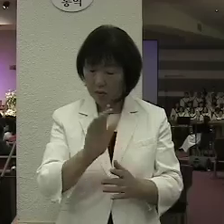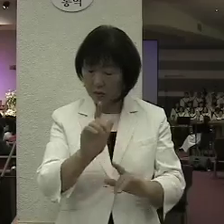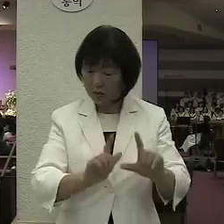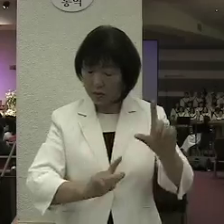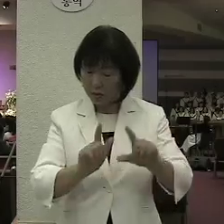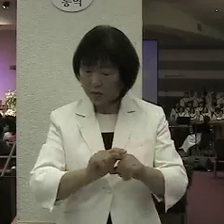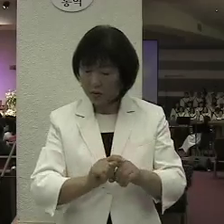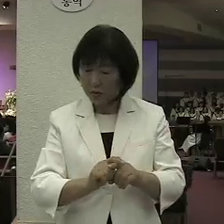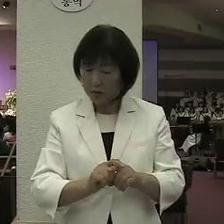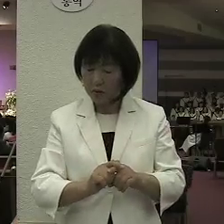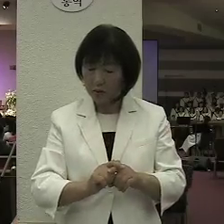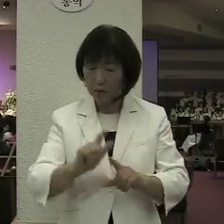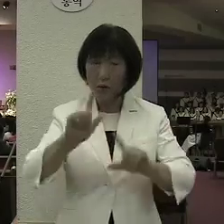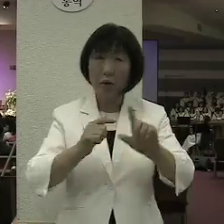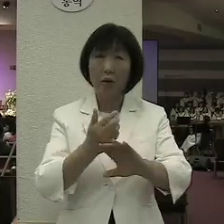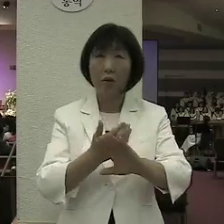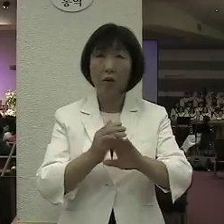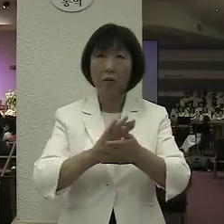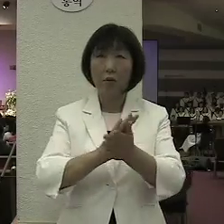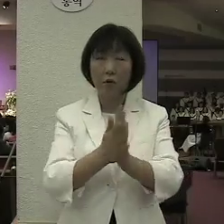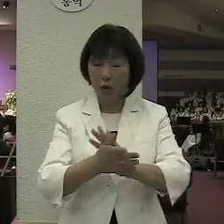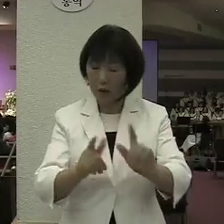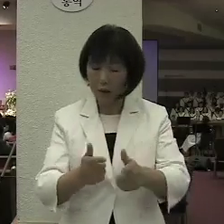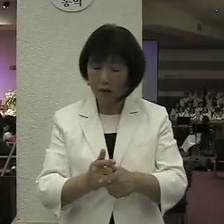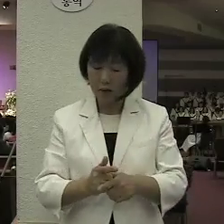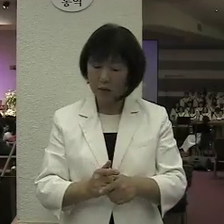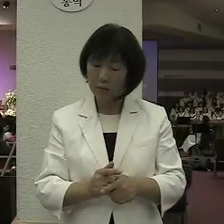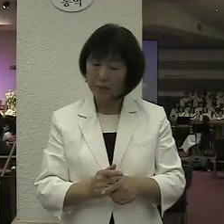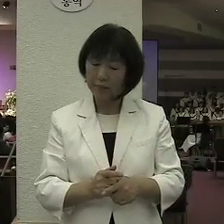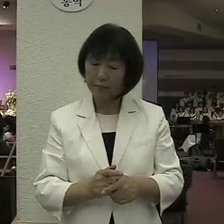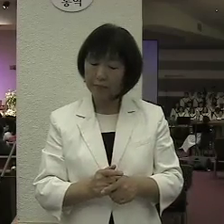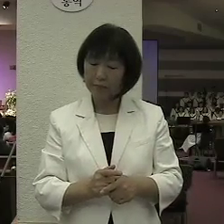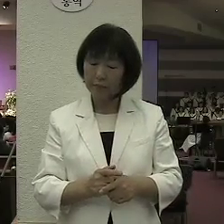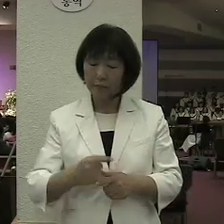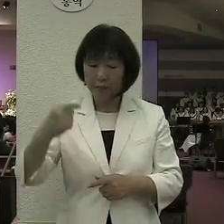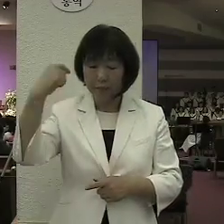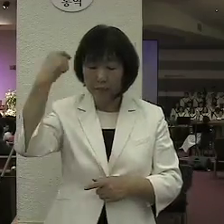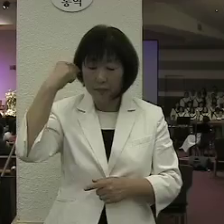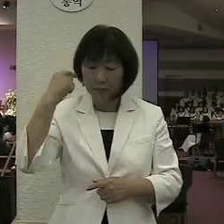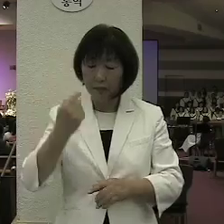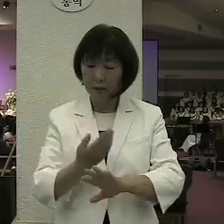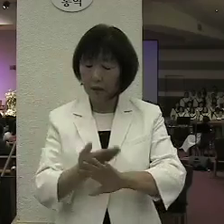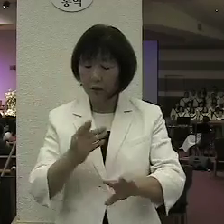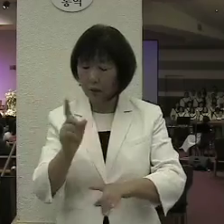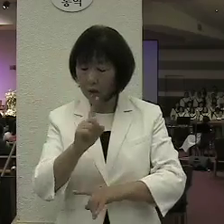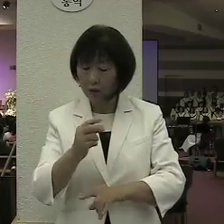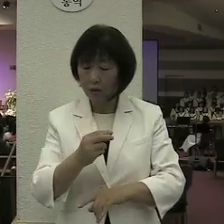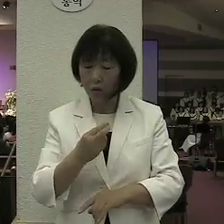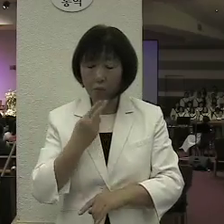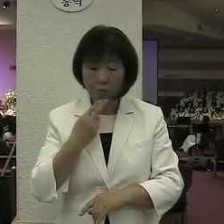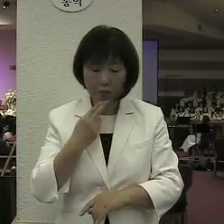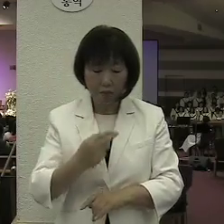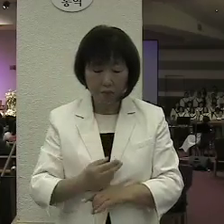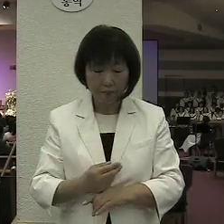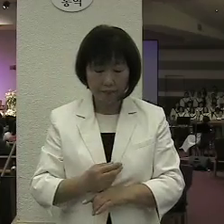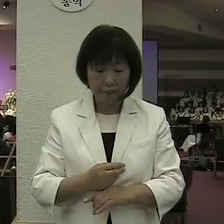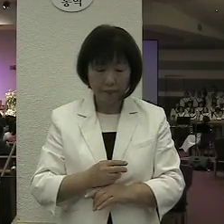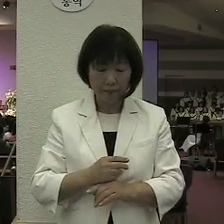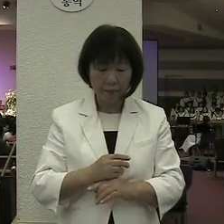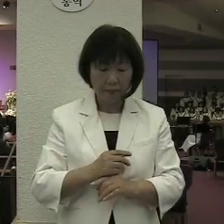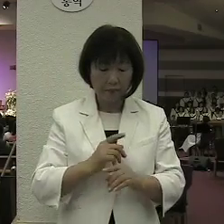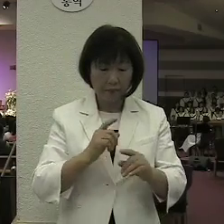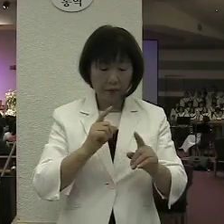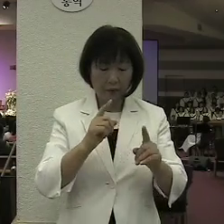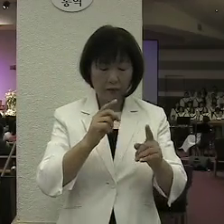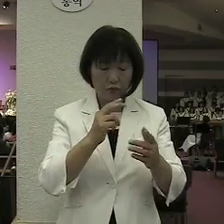만나면서 레지에게 물었습니다. 레지, How are you? How are you doing? 하면서 물었더니 그의 대답,